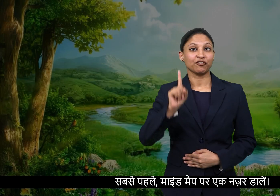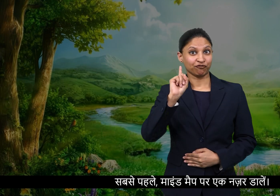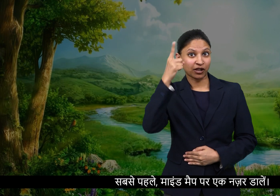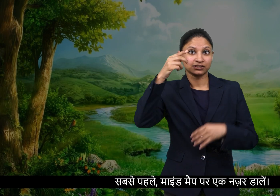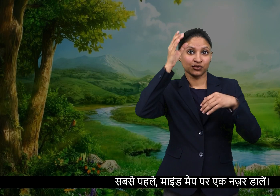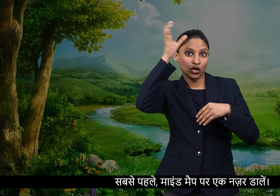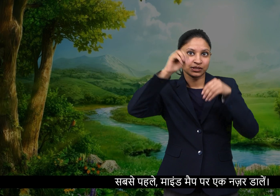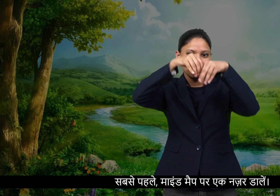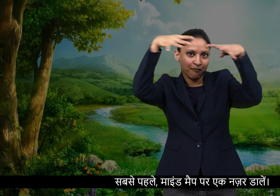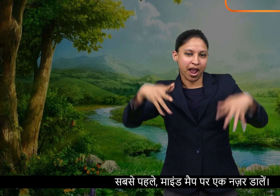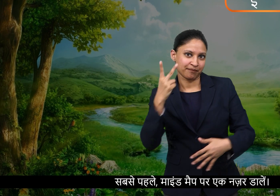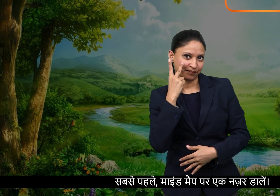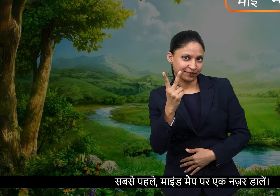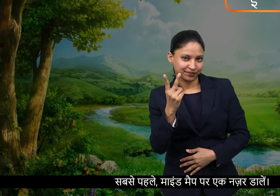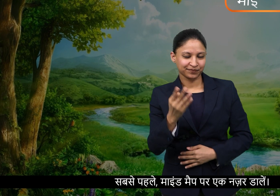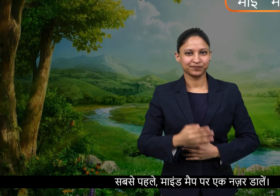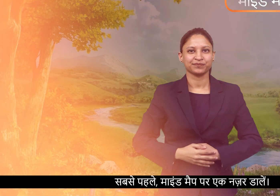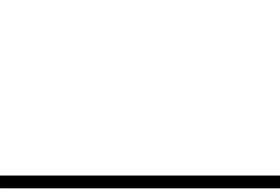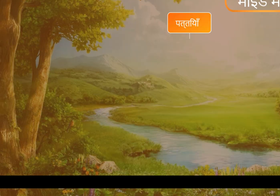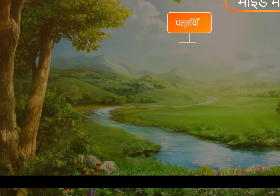सबसे पहले माइंड मैप पर एक नजर डालें।